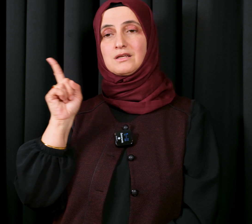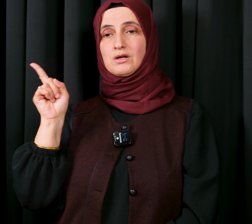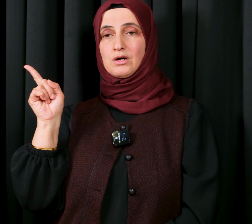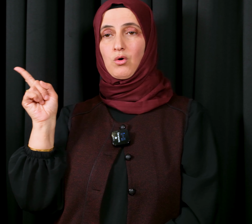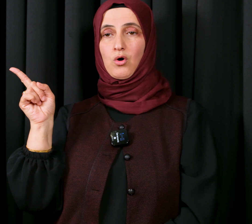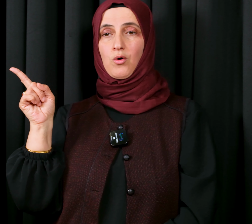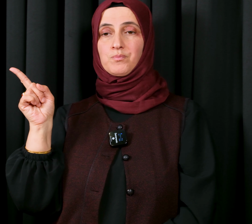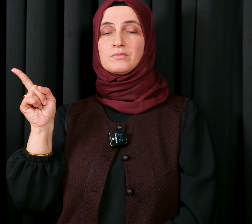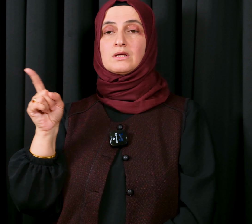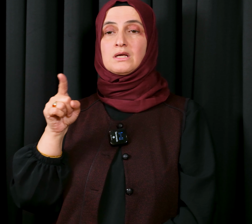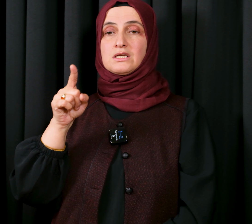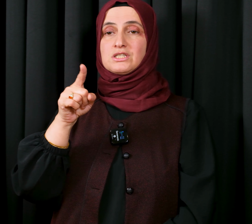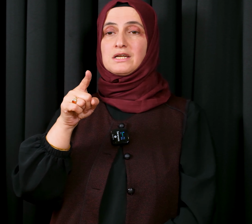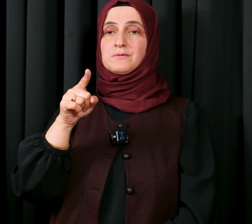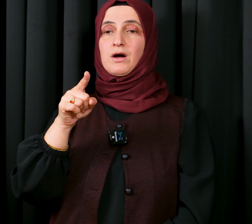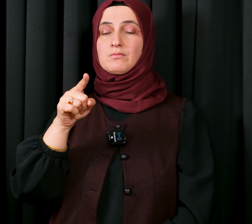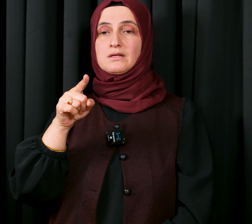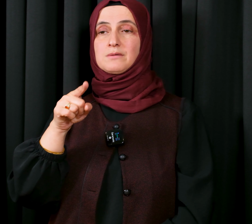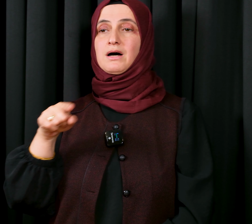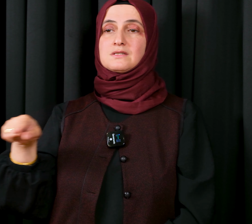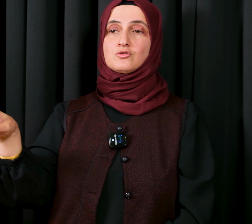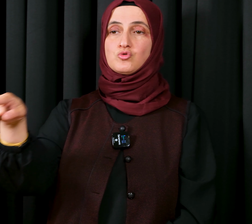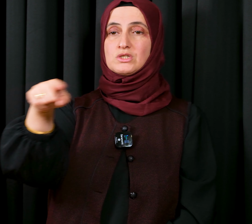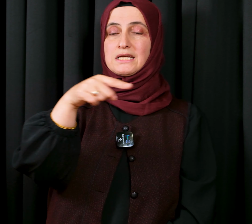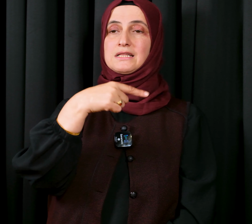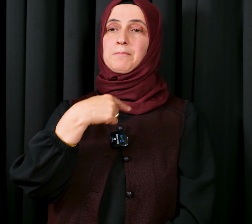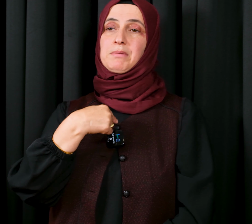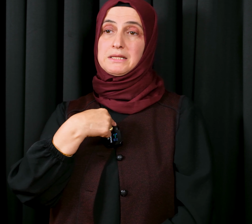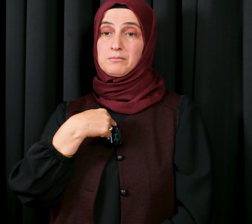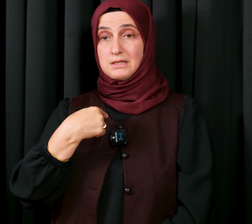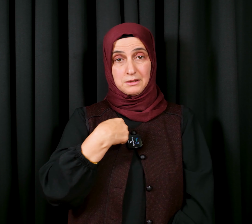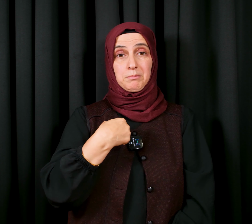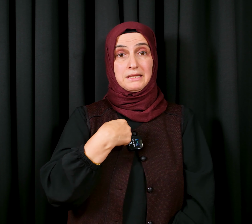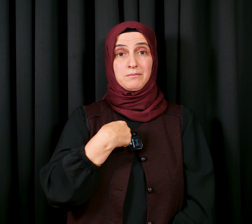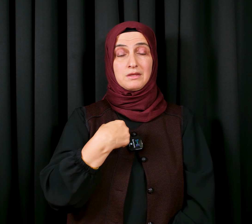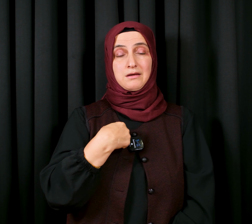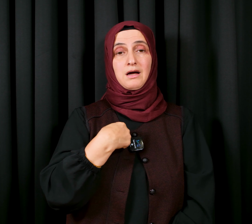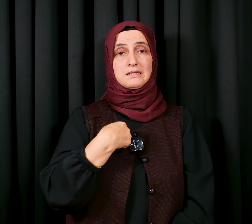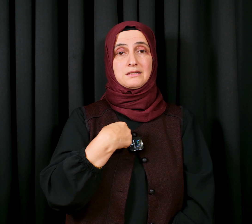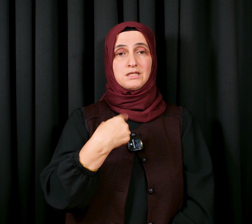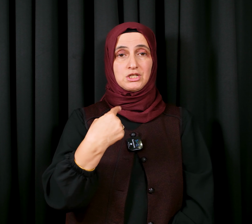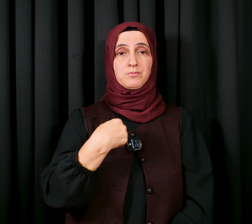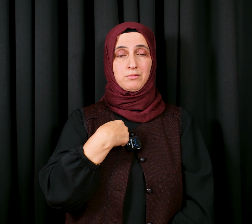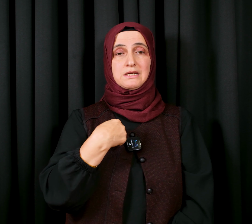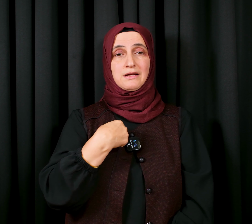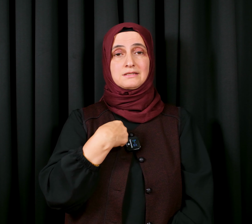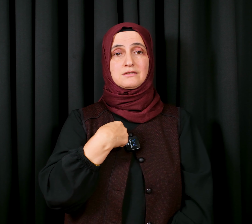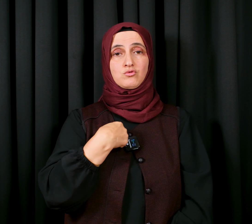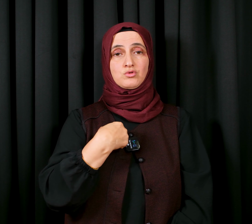o. İşaret parmağında bazen şu şekilde benim ya da benim tekrar edildiğinde işaret parmağı kendisine vurduğunda